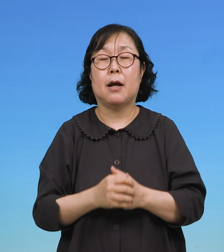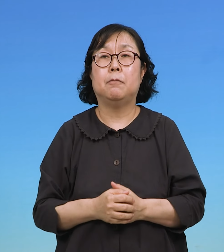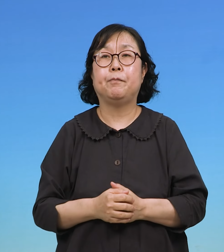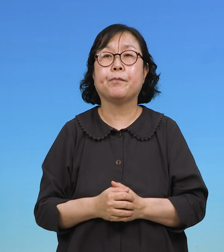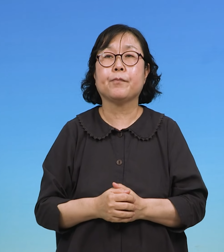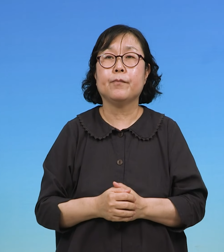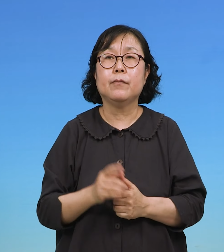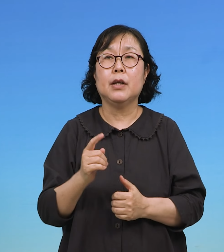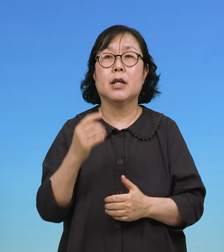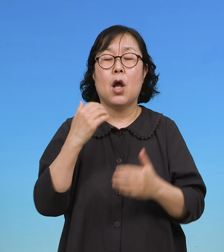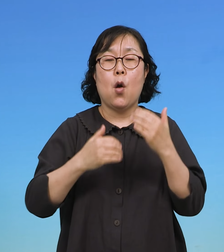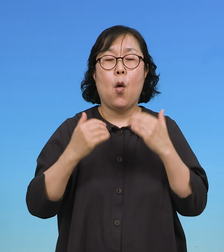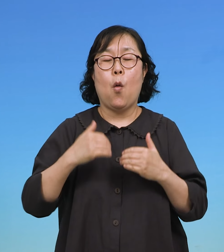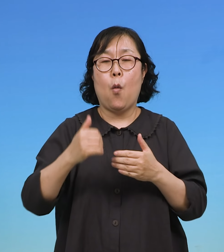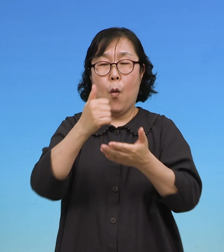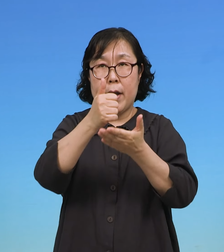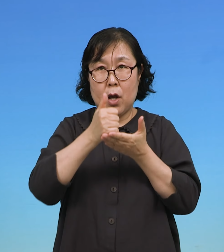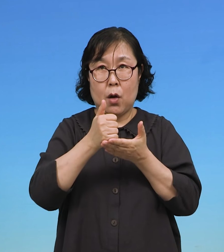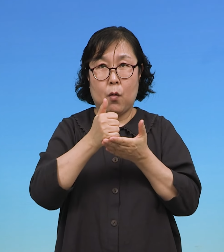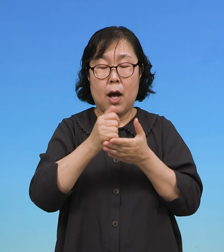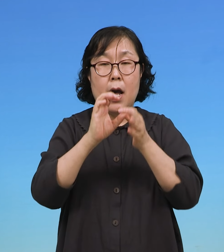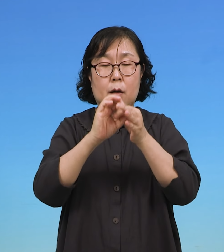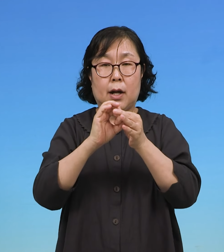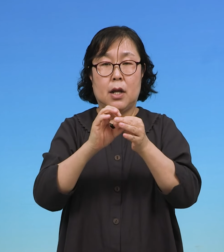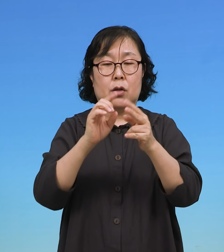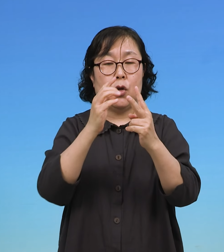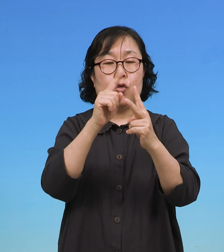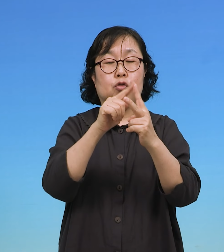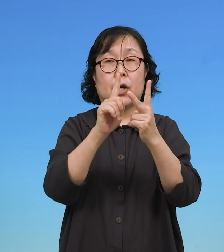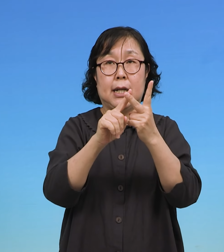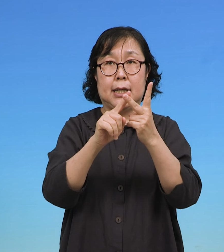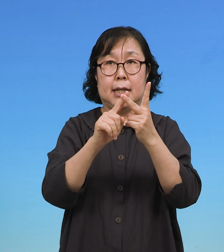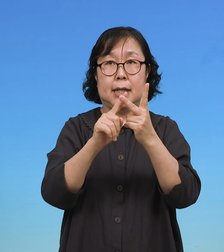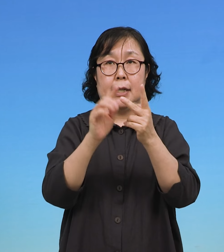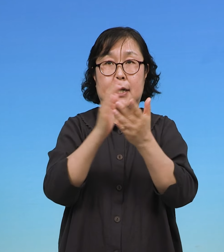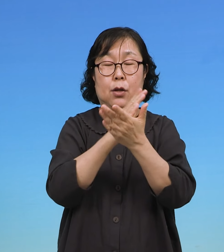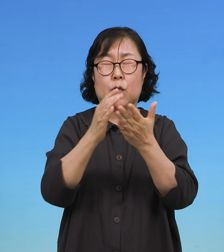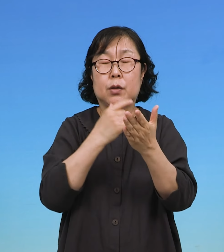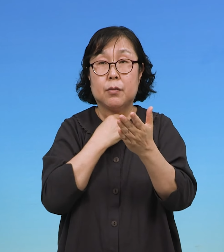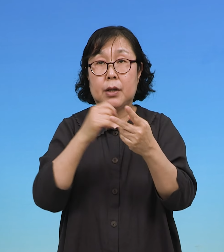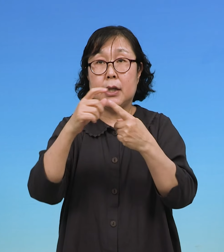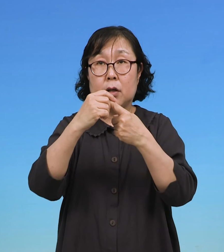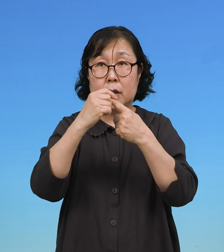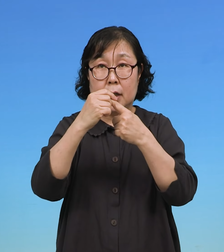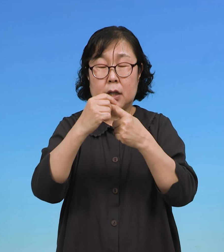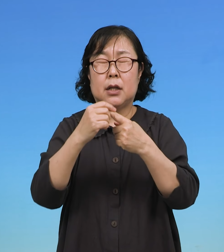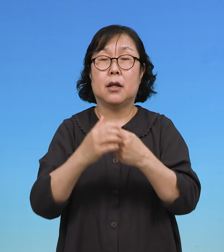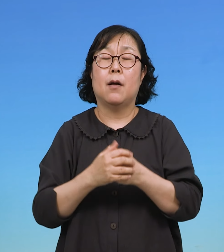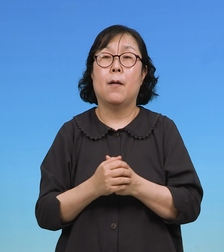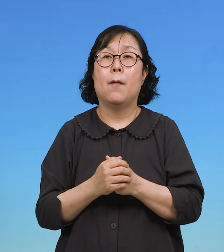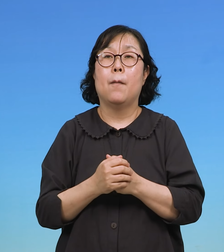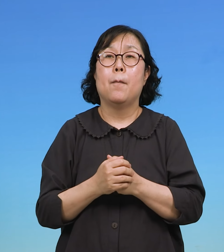그래서 저는 오늘 여러분 이 환대와 관련해서 2가지 사실을 나누고 싶은데요. 첫째로